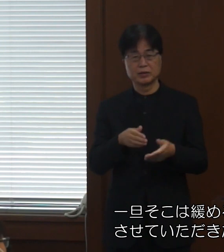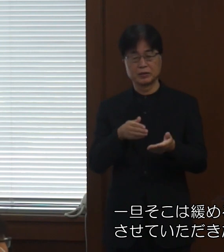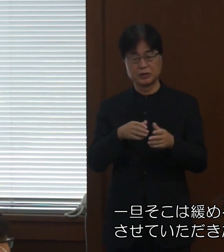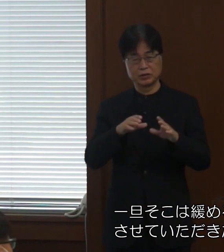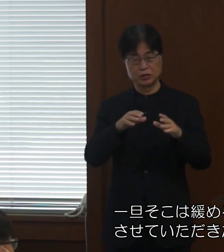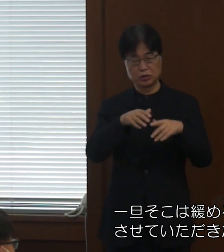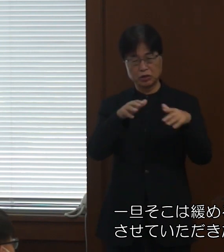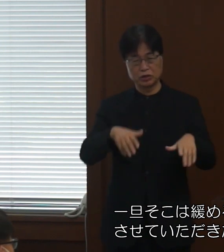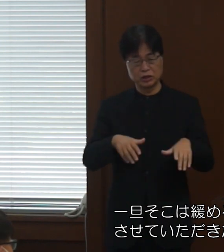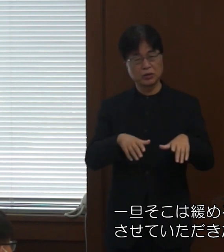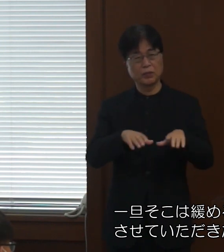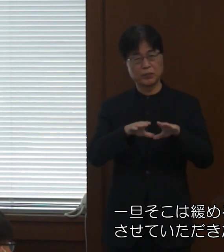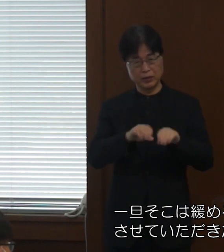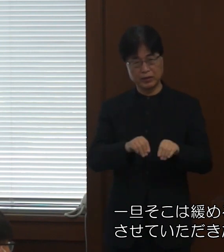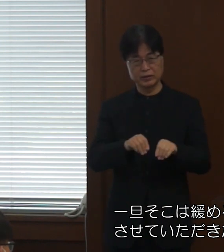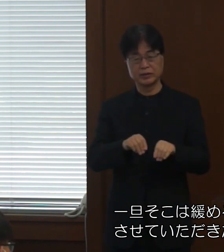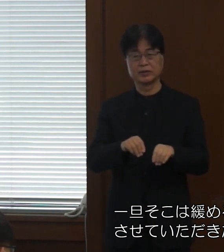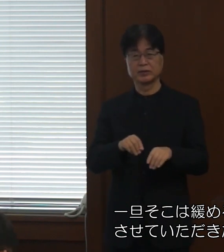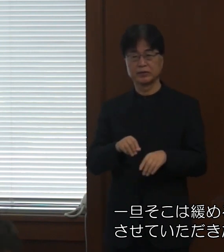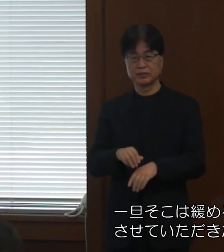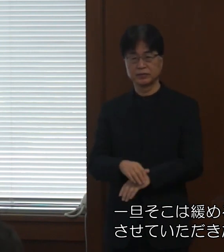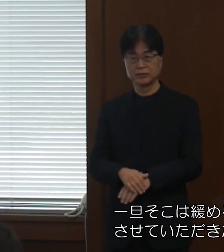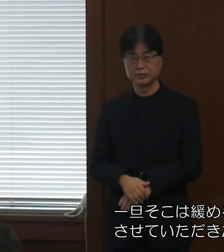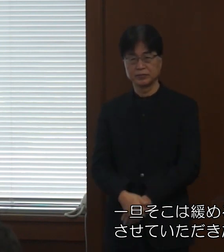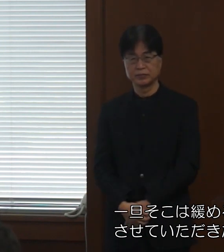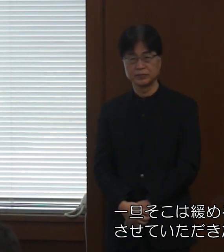というふうに思っております